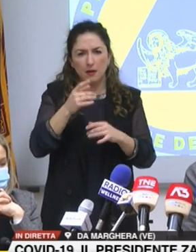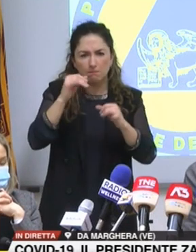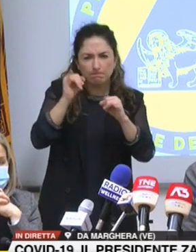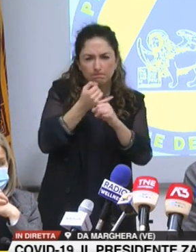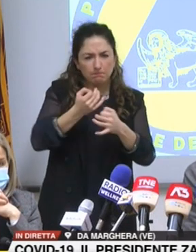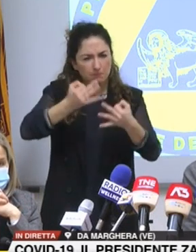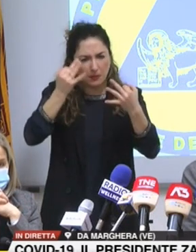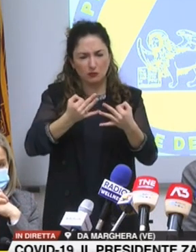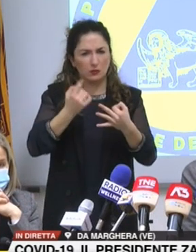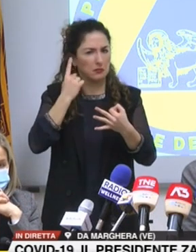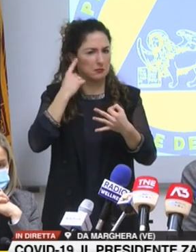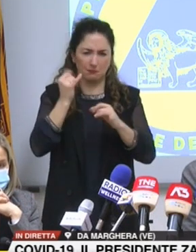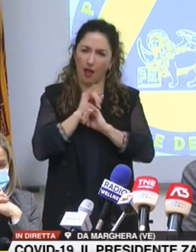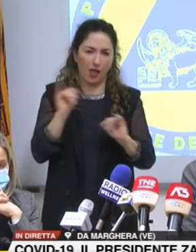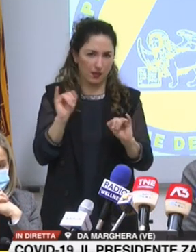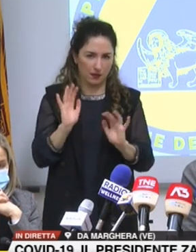e puntuale.